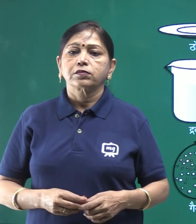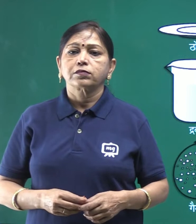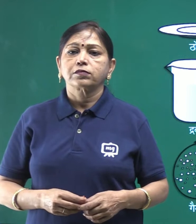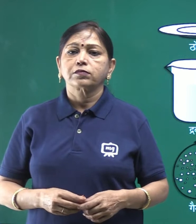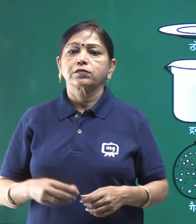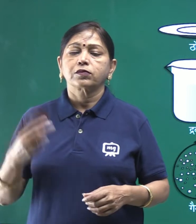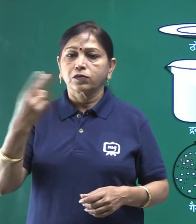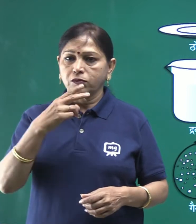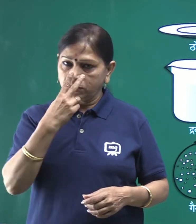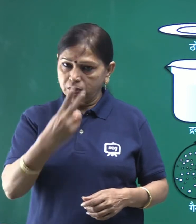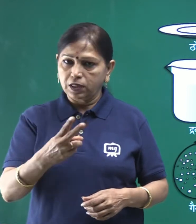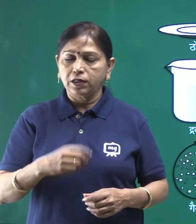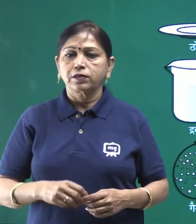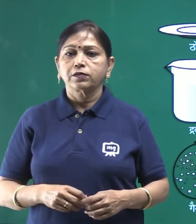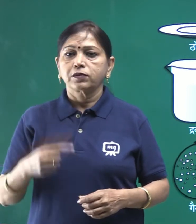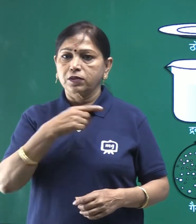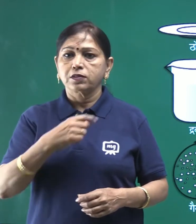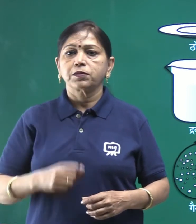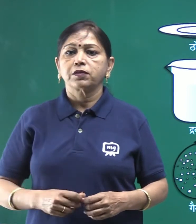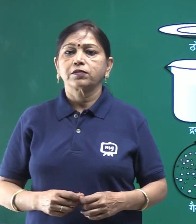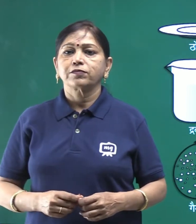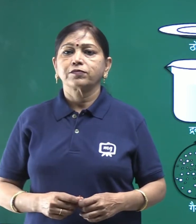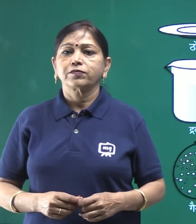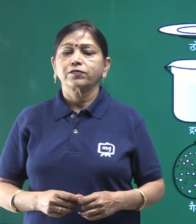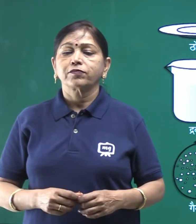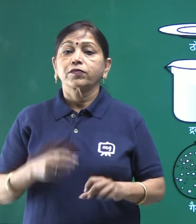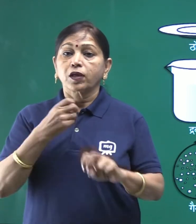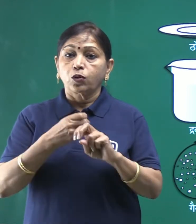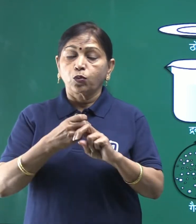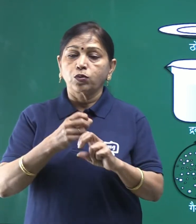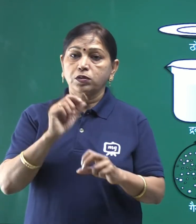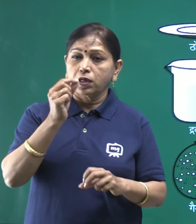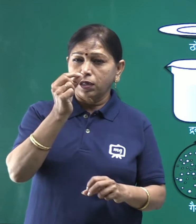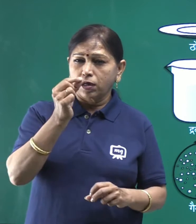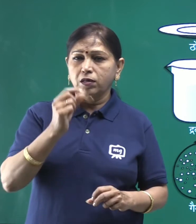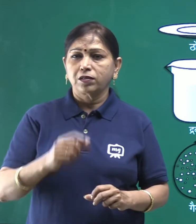को दिखाया गया है, जिसमें ठोस के कण,